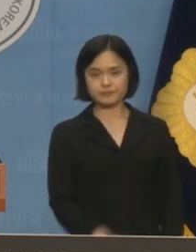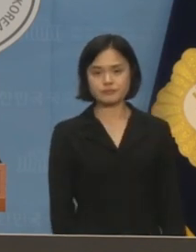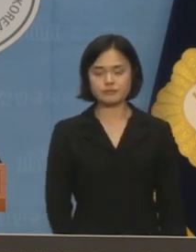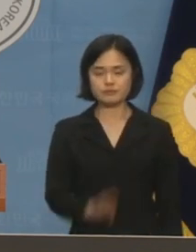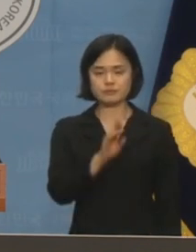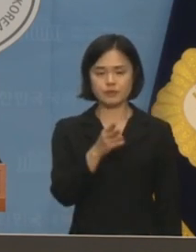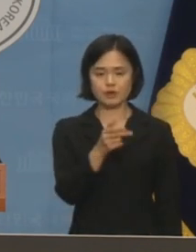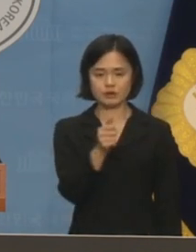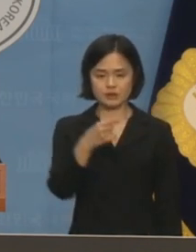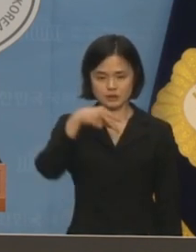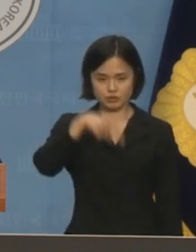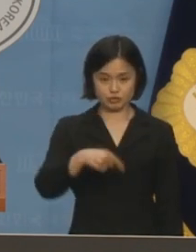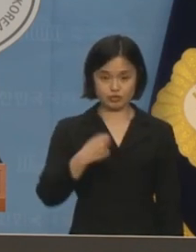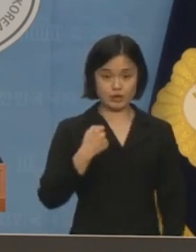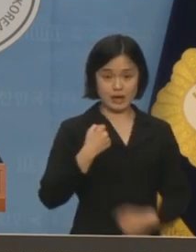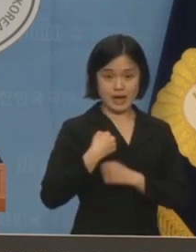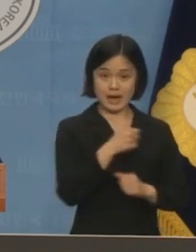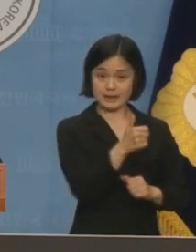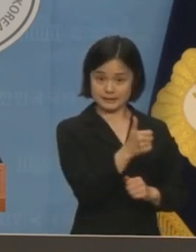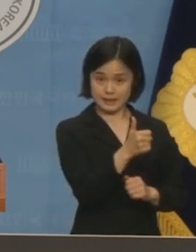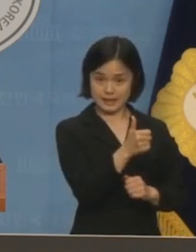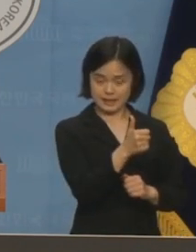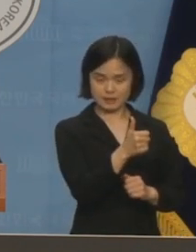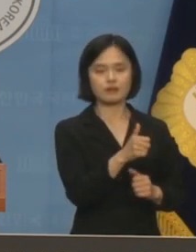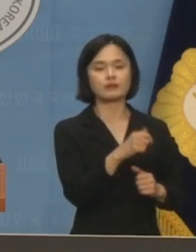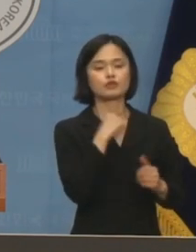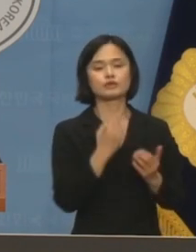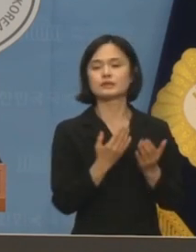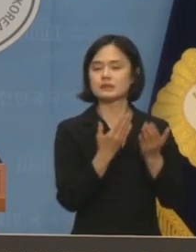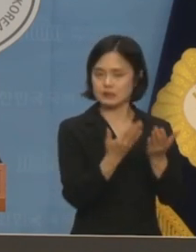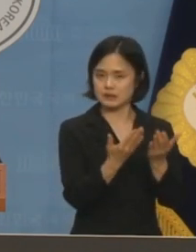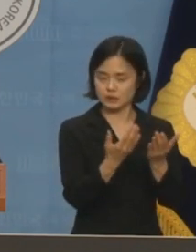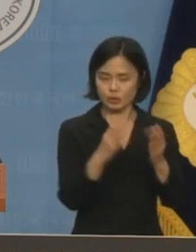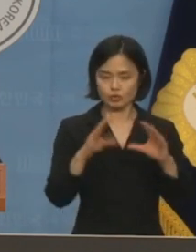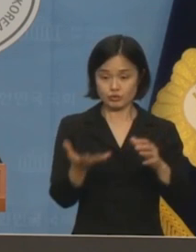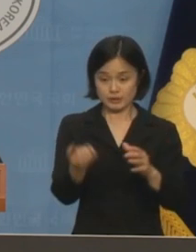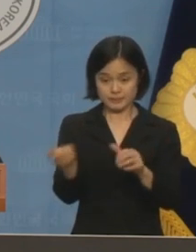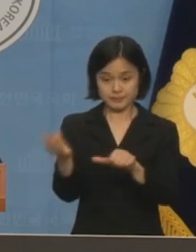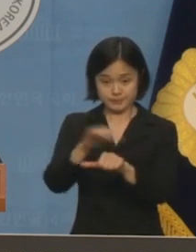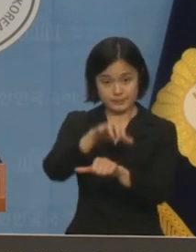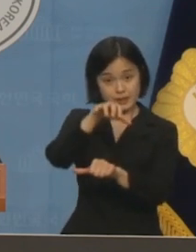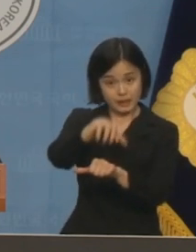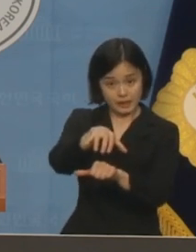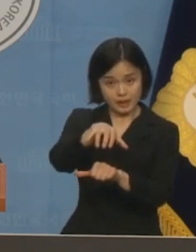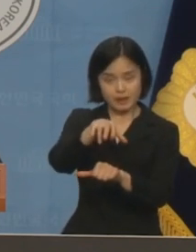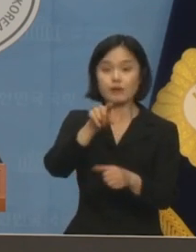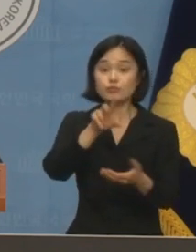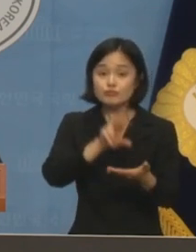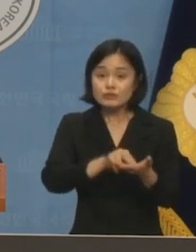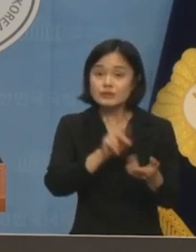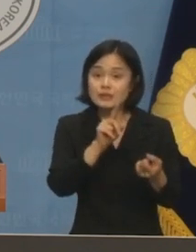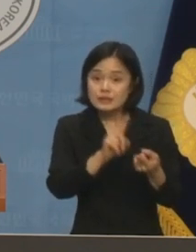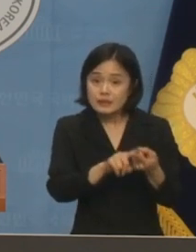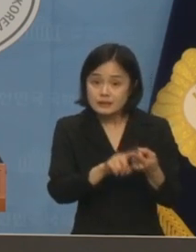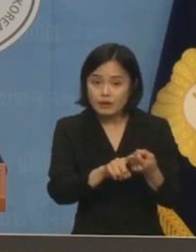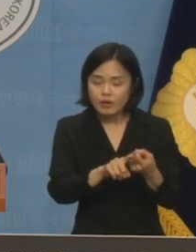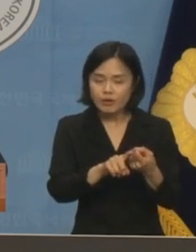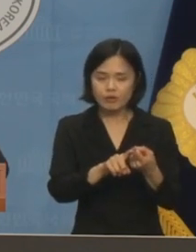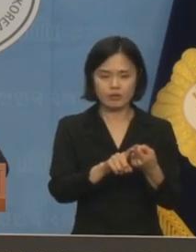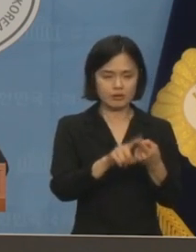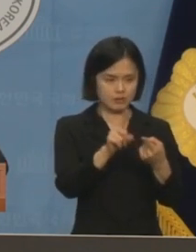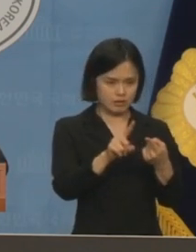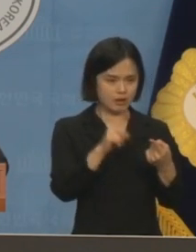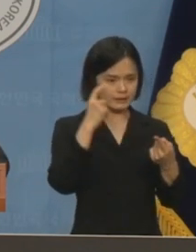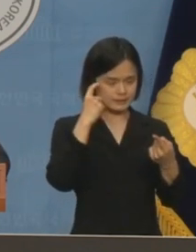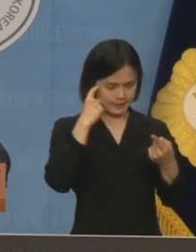변희수 하사 순직 인정 및 국립묘지 안장 사태의 엄중함을 인식하여 국방부의 진상조사위원회를 설치를